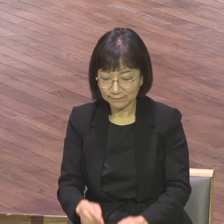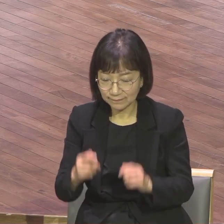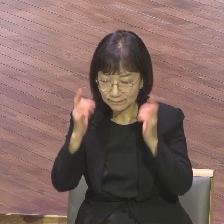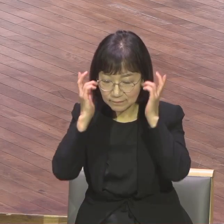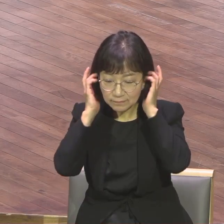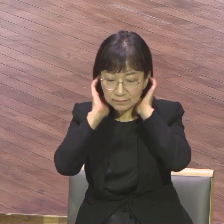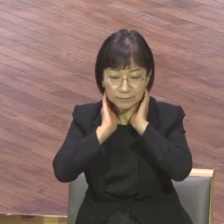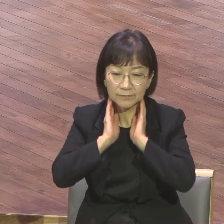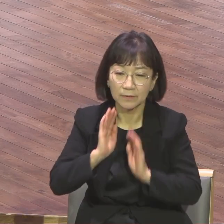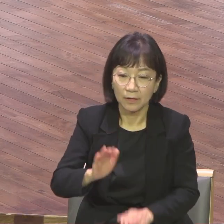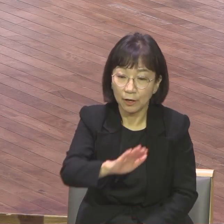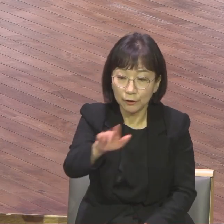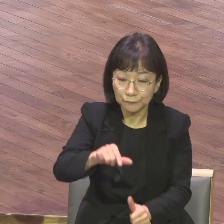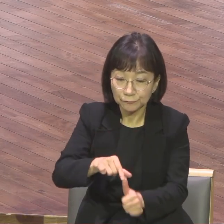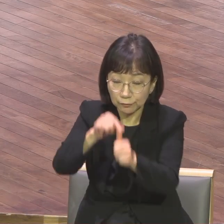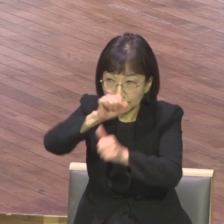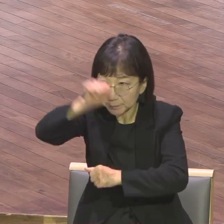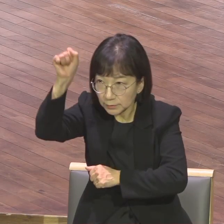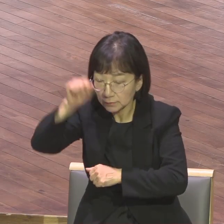신분이 회복되었다.